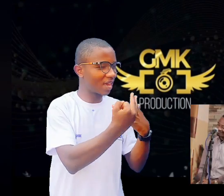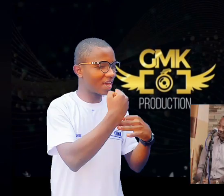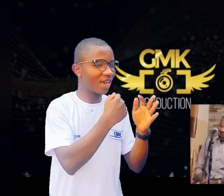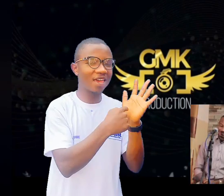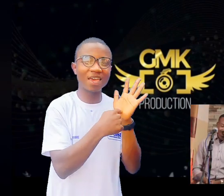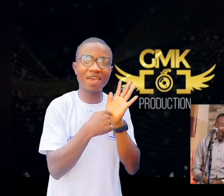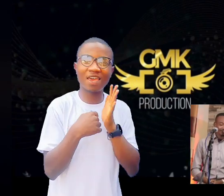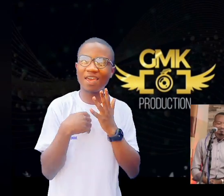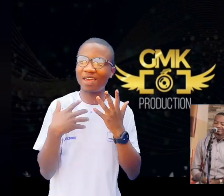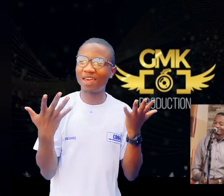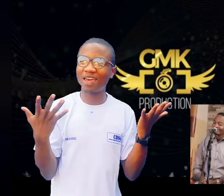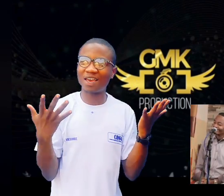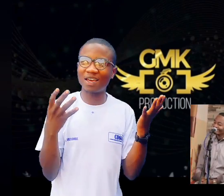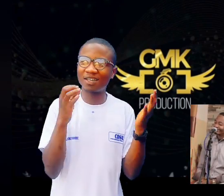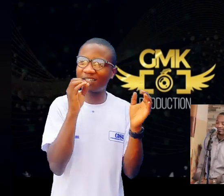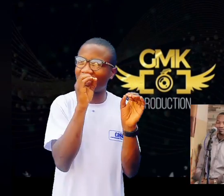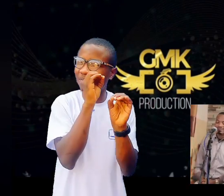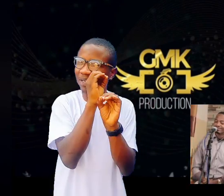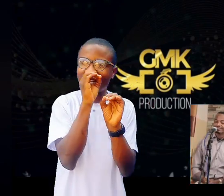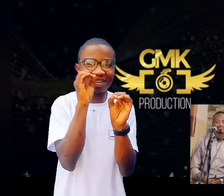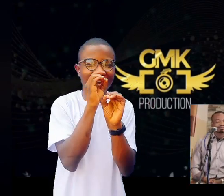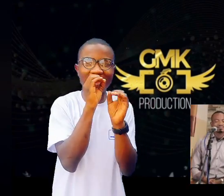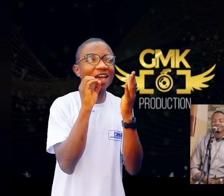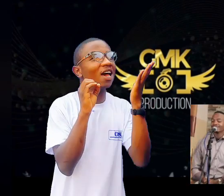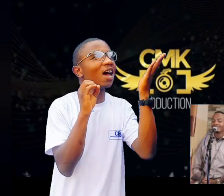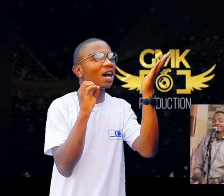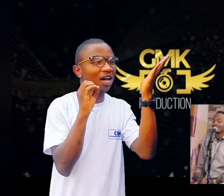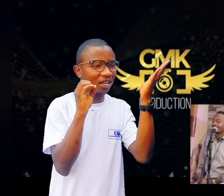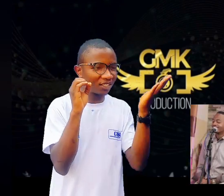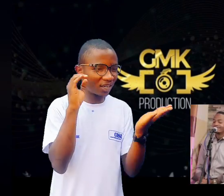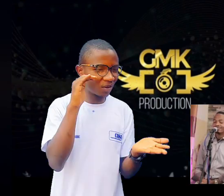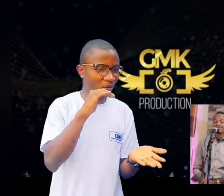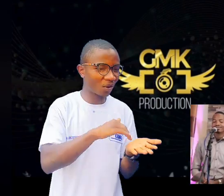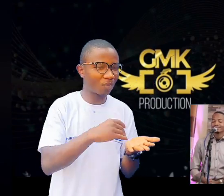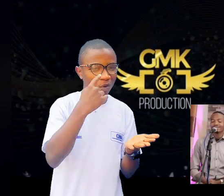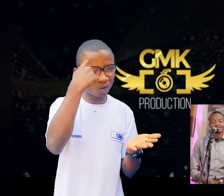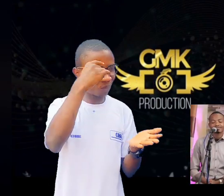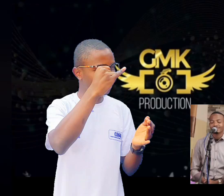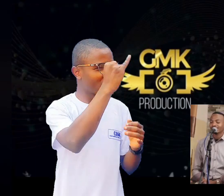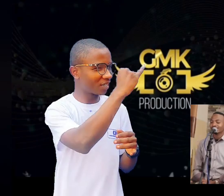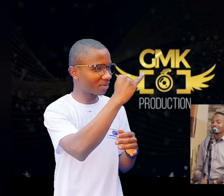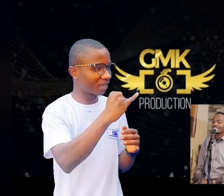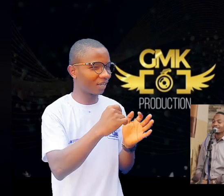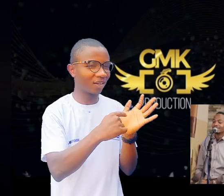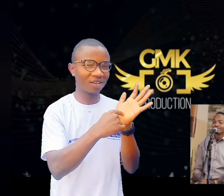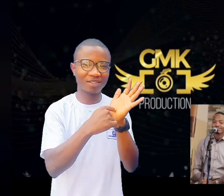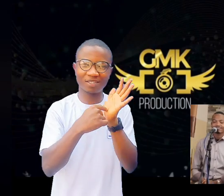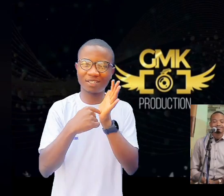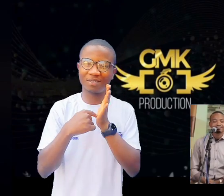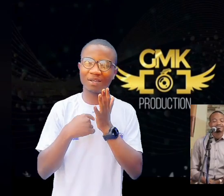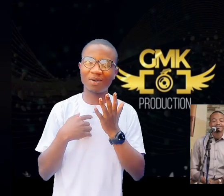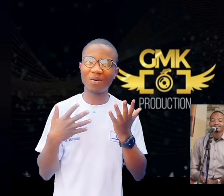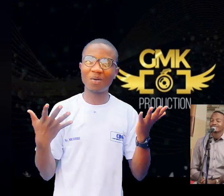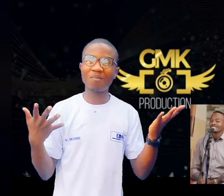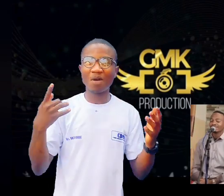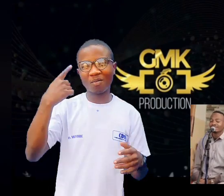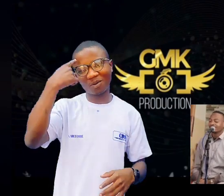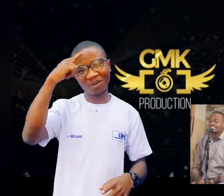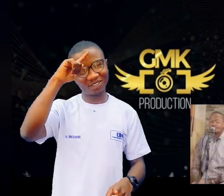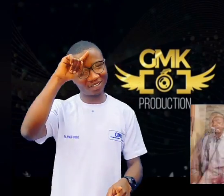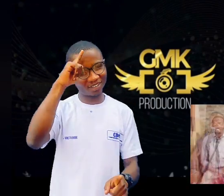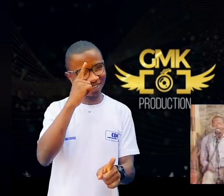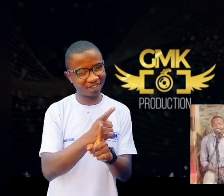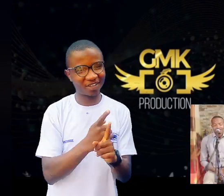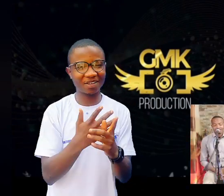à m'expliquer. Il n'a plus rien à schématiser. Oh, pour